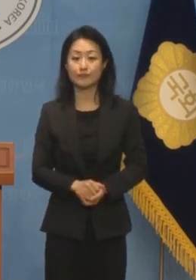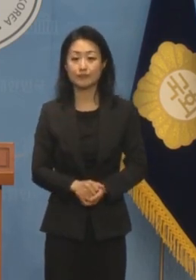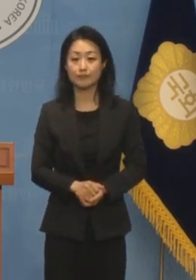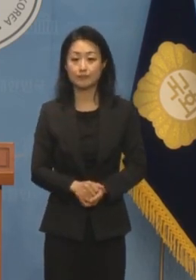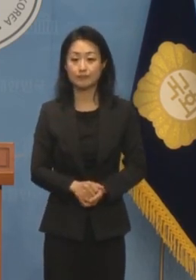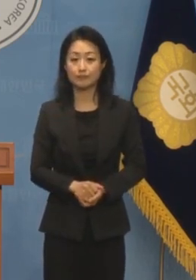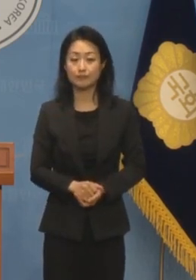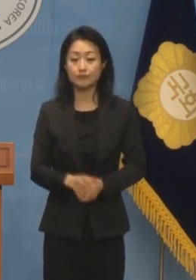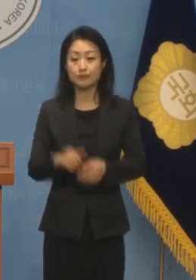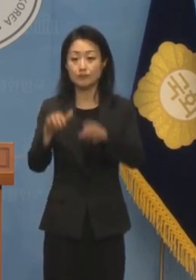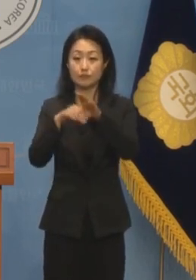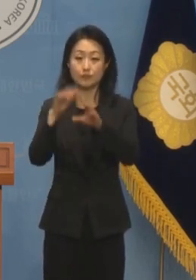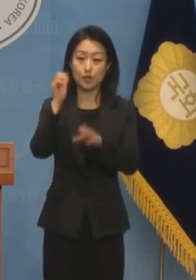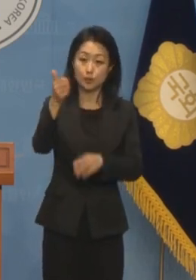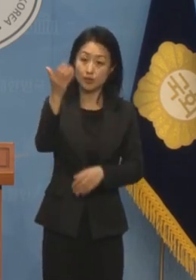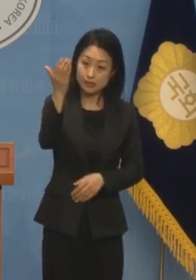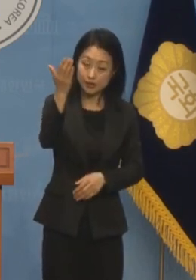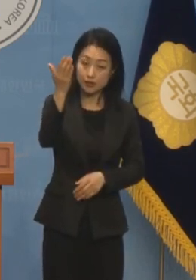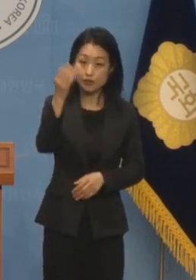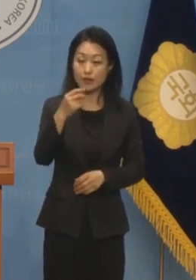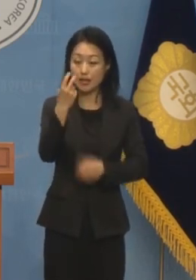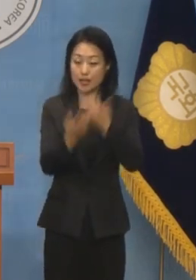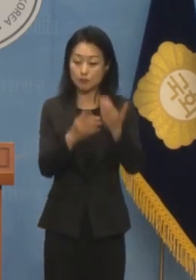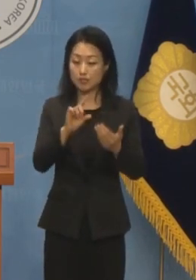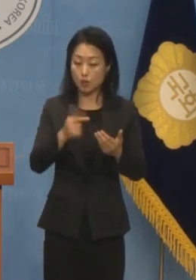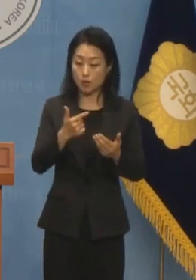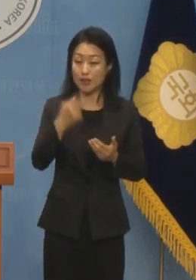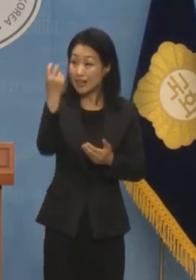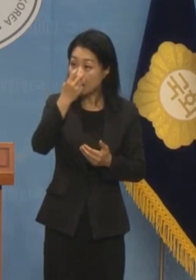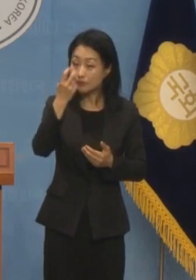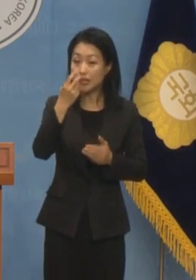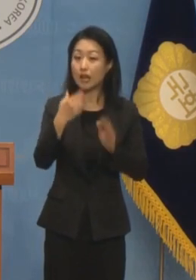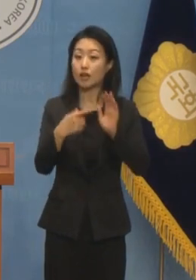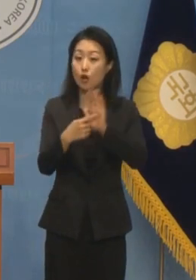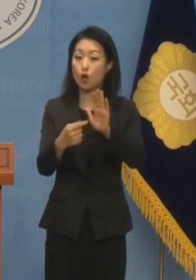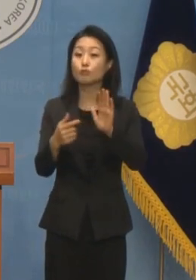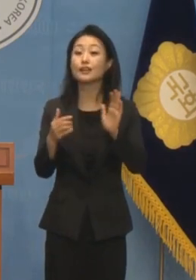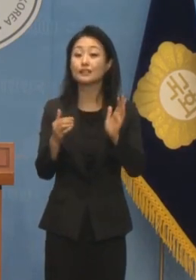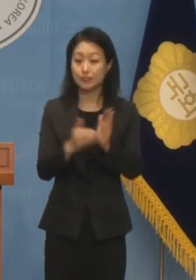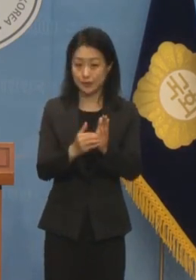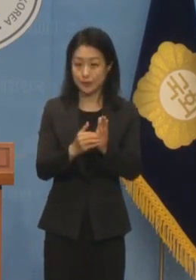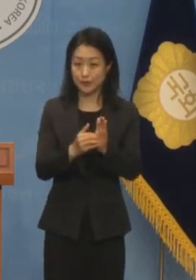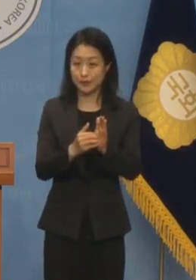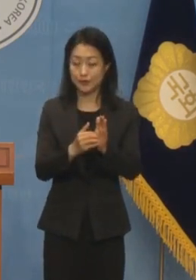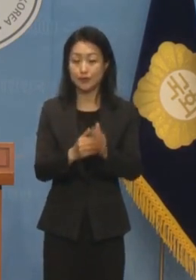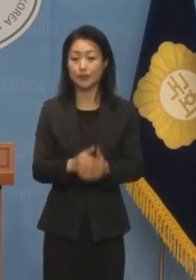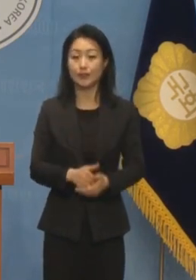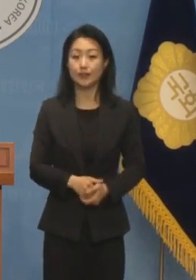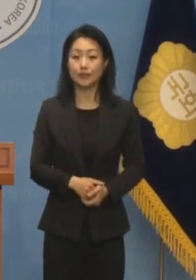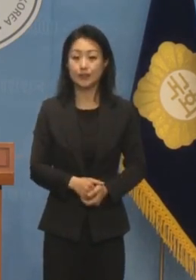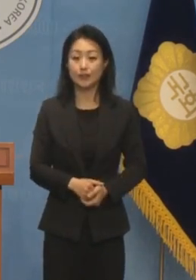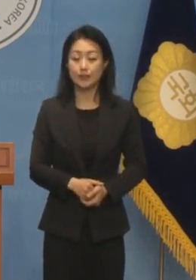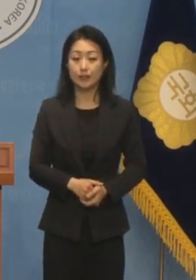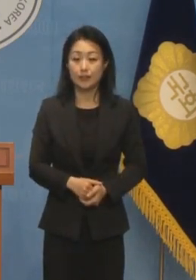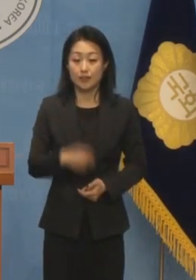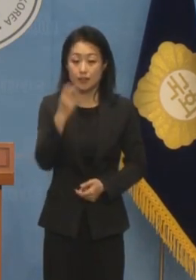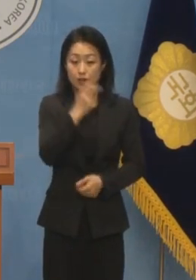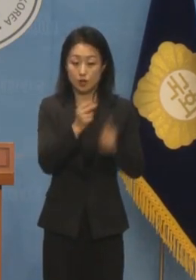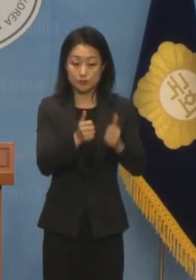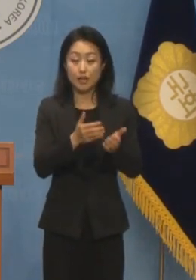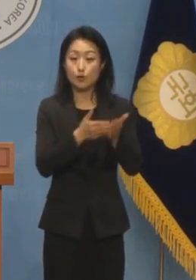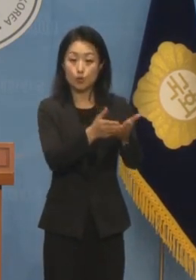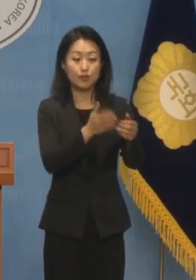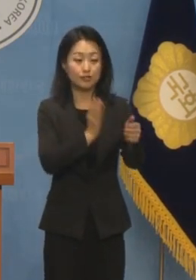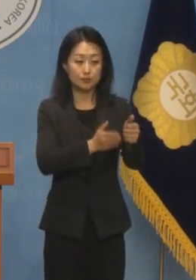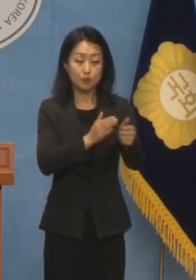없습니다. 문재인 대통령은 감사원 감사조차도 거부했던 것으로 기억하는데요. 검찰에